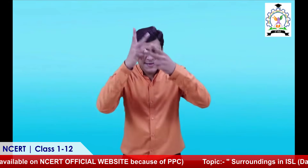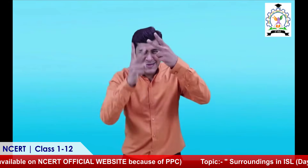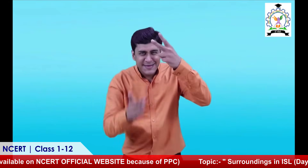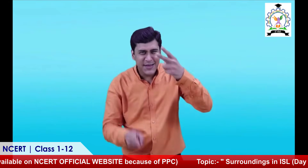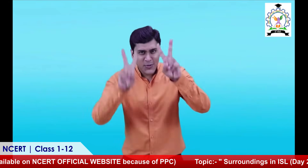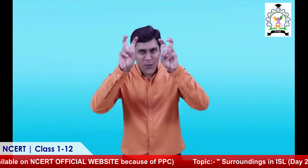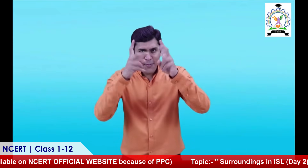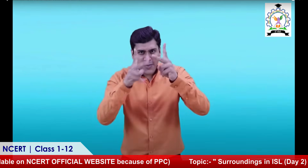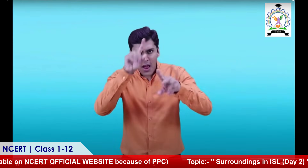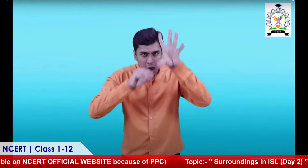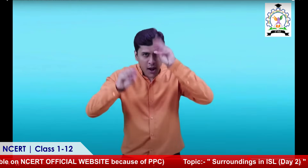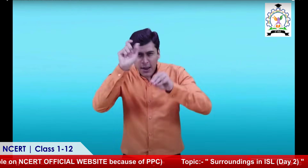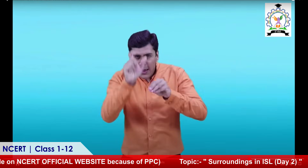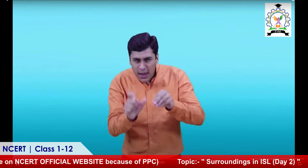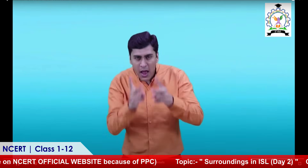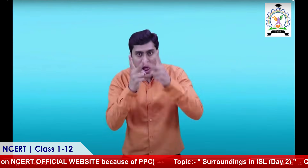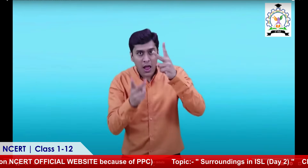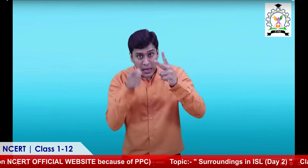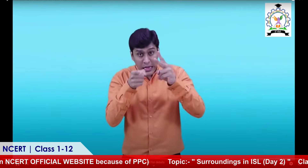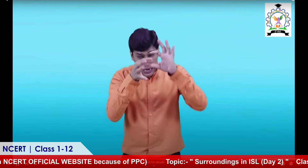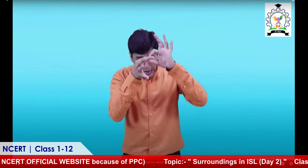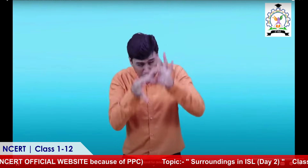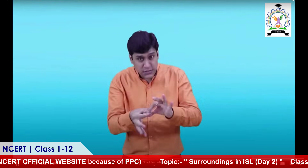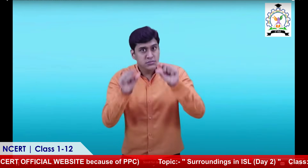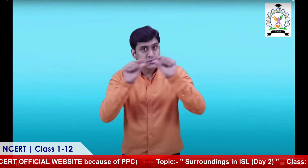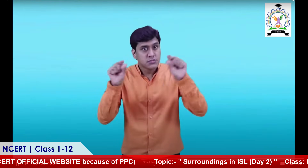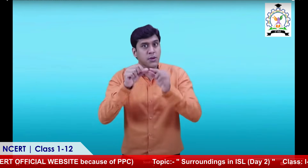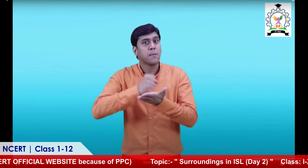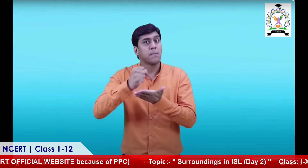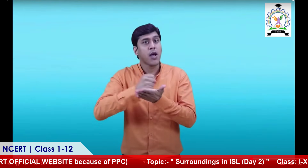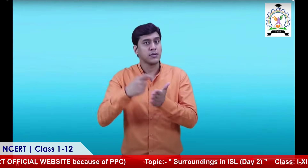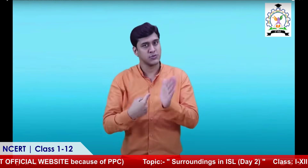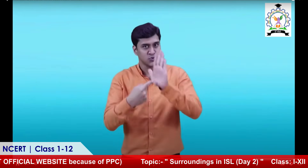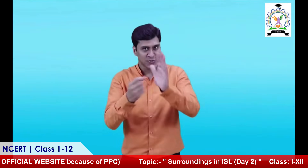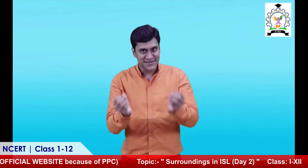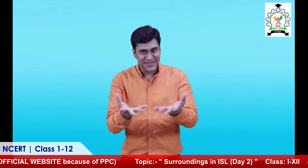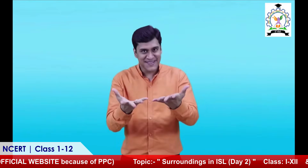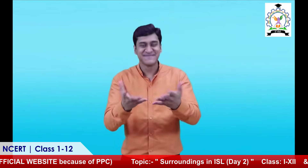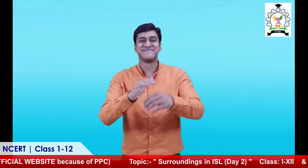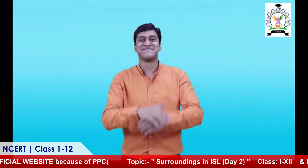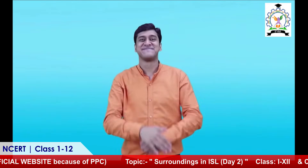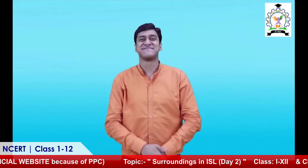समय एवं कैलेंडर के जिन शब्दों को सीखा उसी से संबंधित कुछ वाक्यों का निर्माण करते हैं।